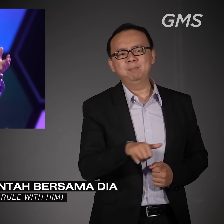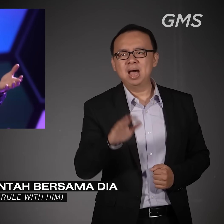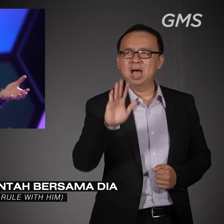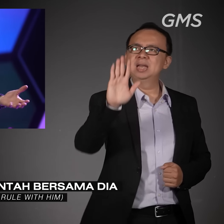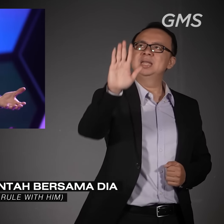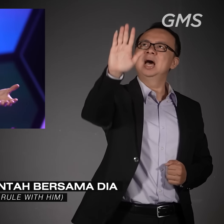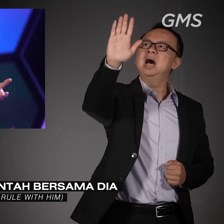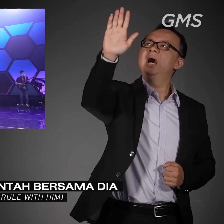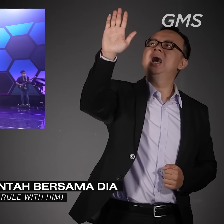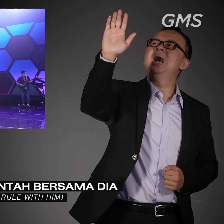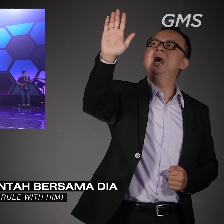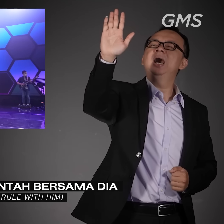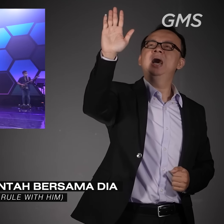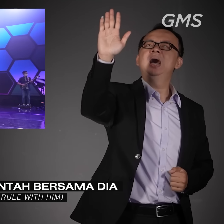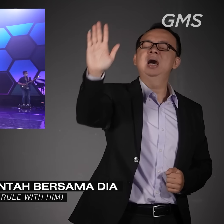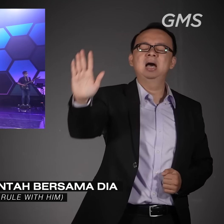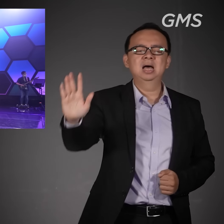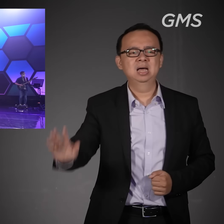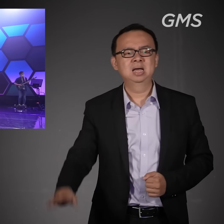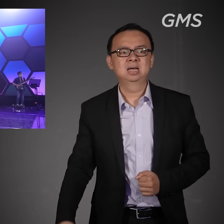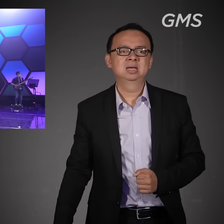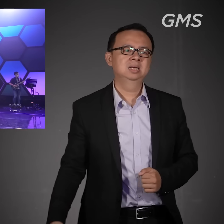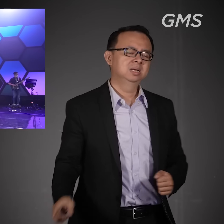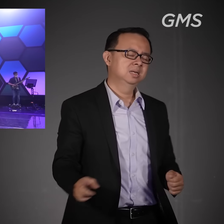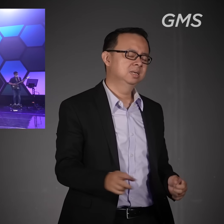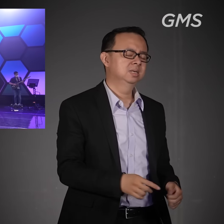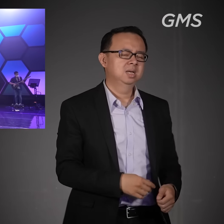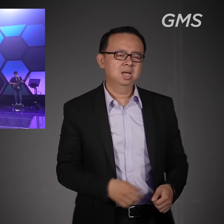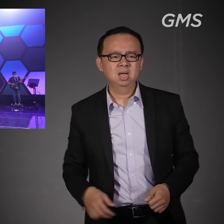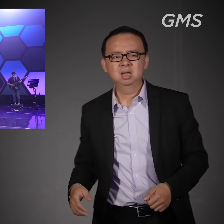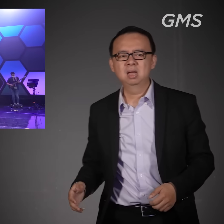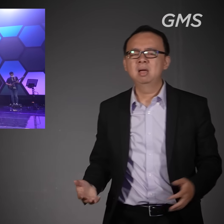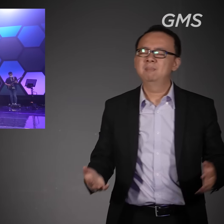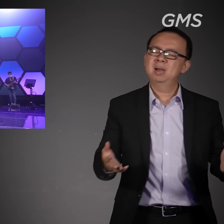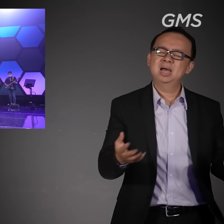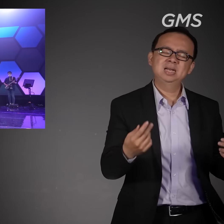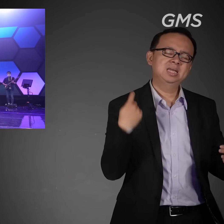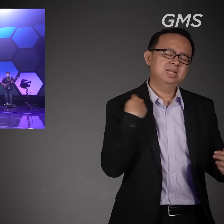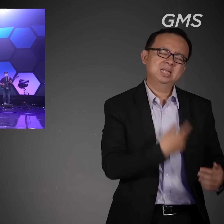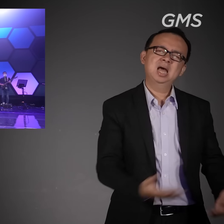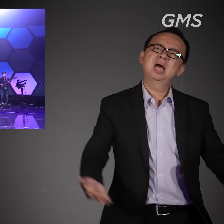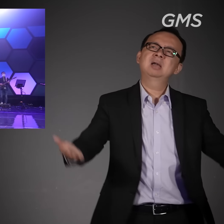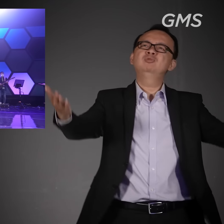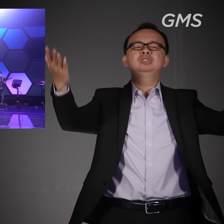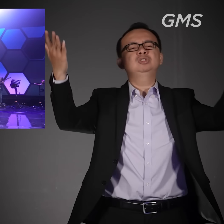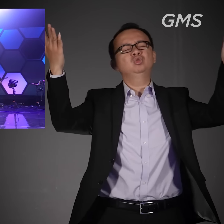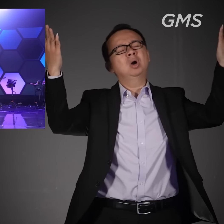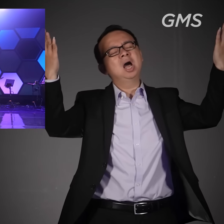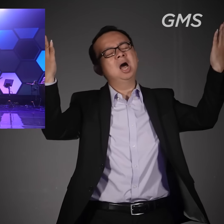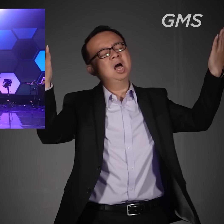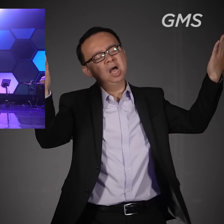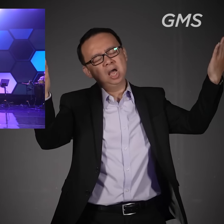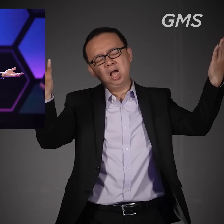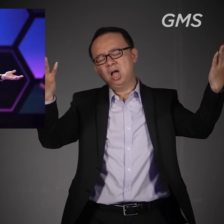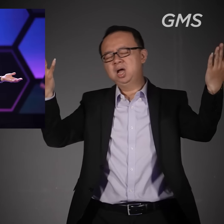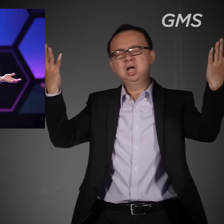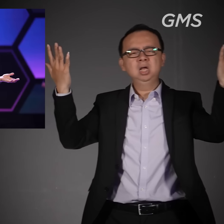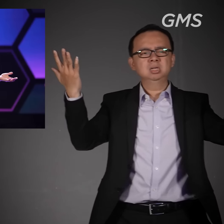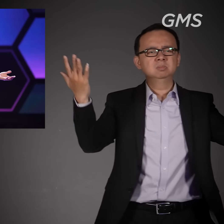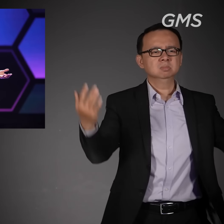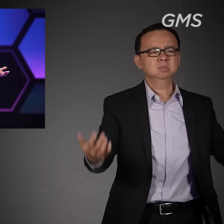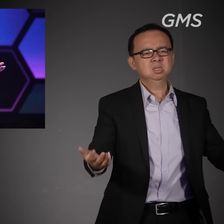bersama Dia. Worship in this place. Mari kita angkat tangan kita di rumah.